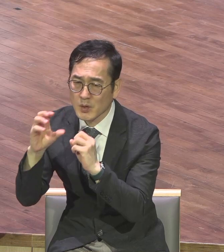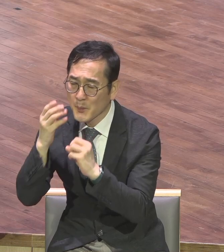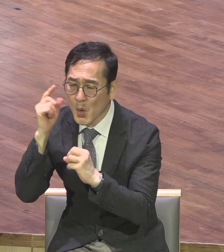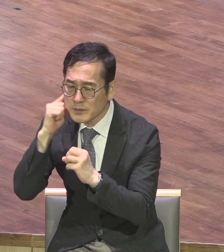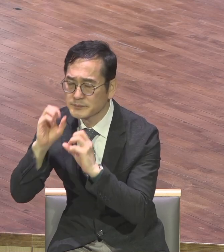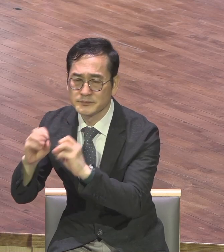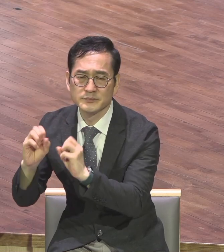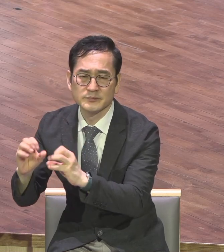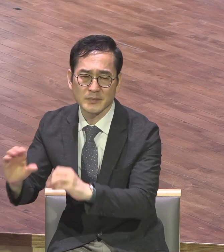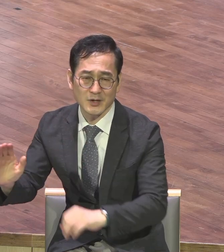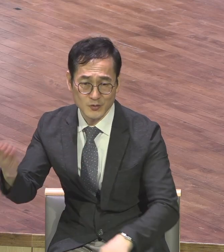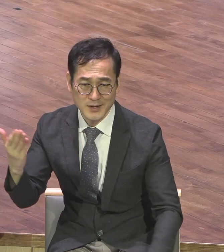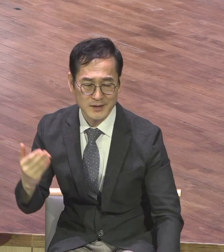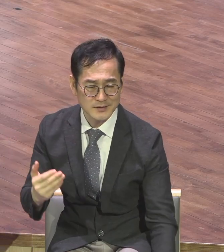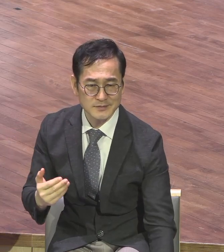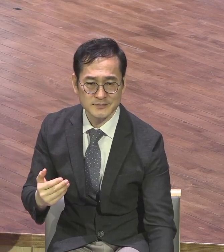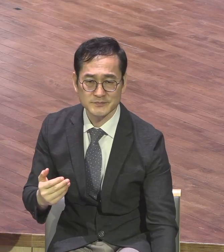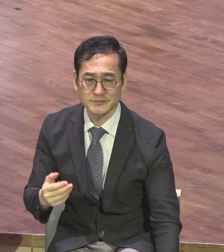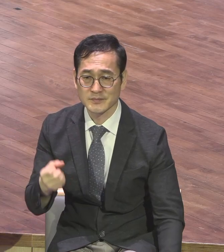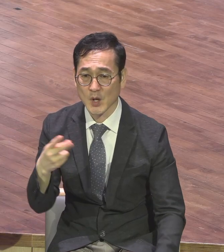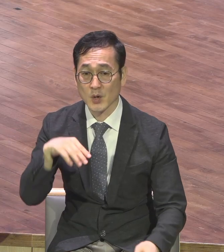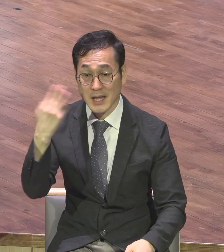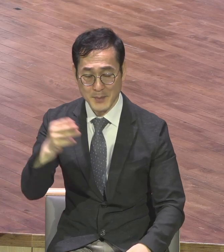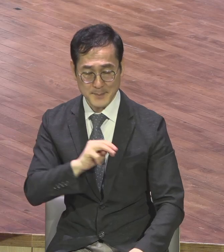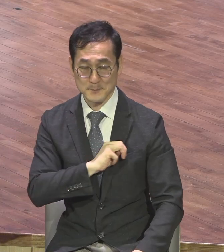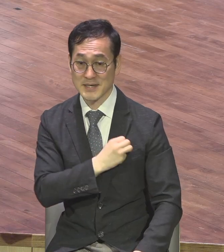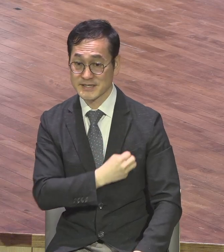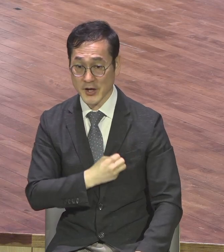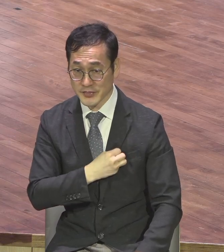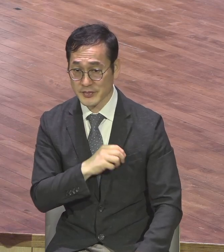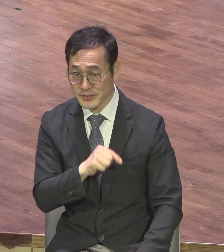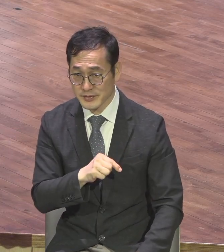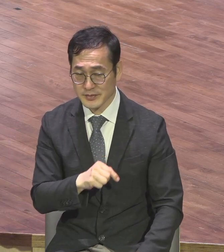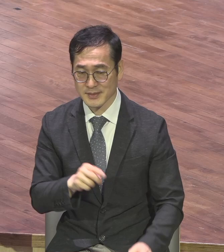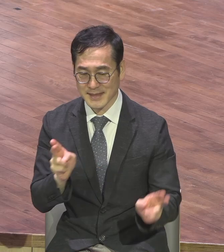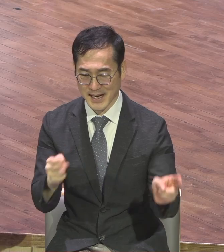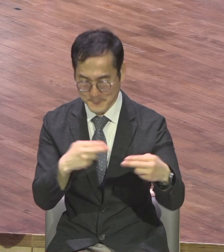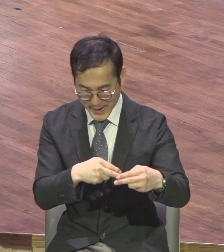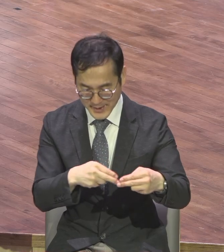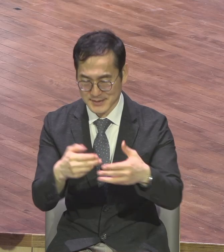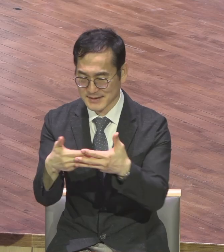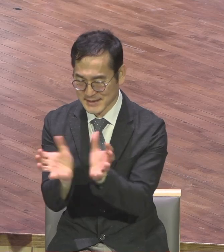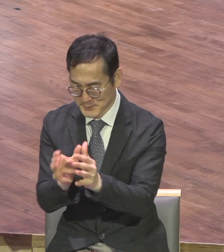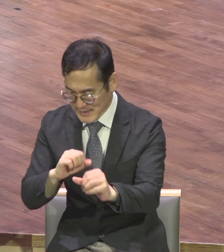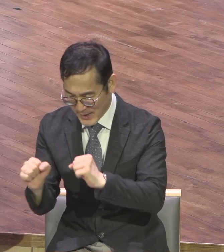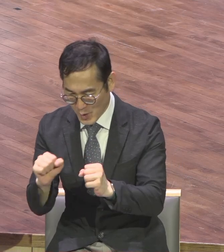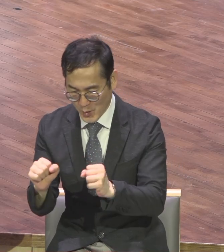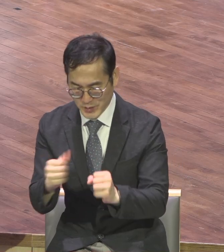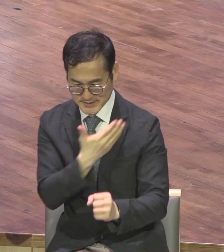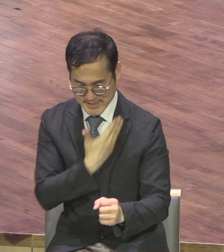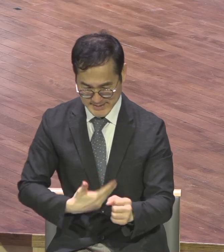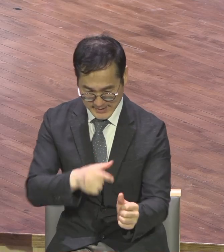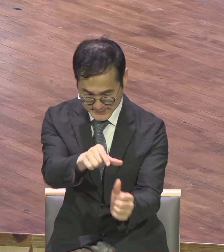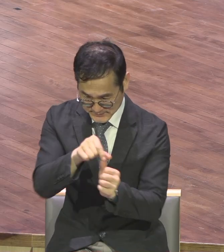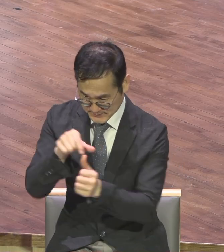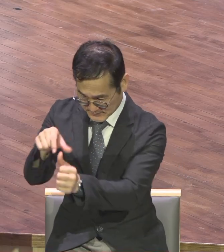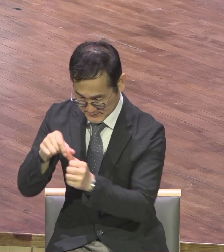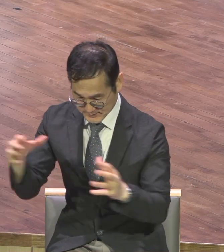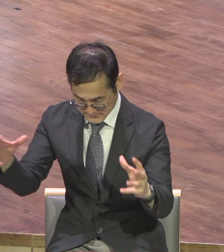미션음이 뭐냐? 다락방과 팀사역을 통해서 찾아낸 제자를